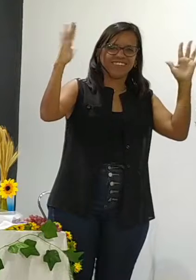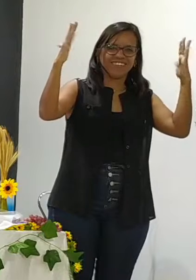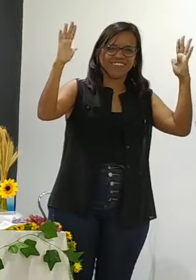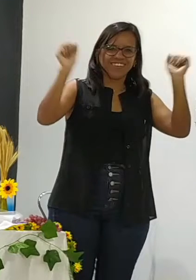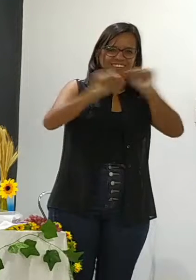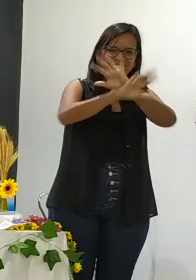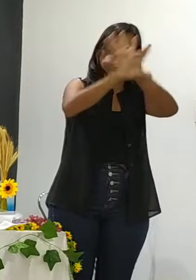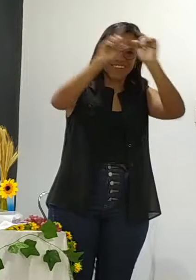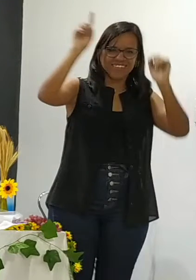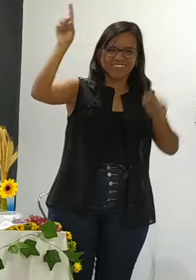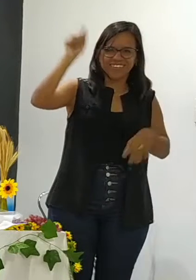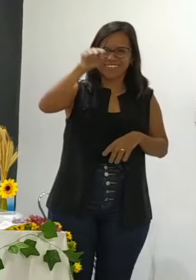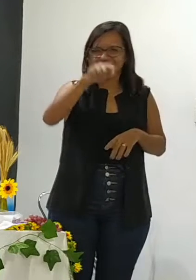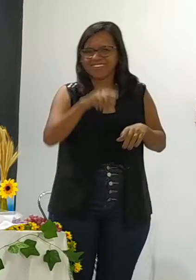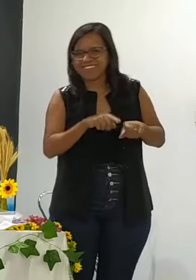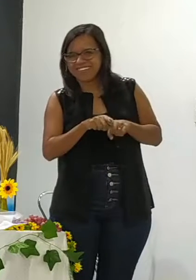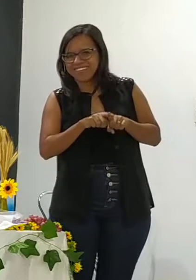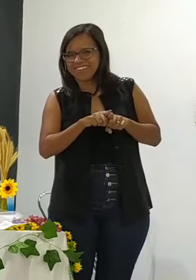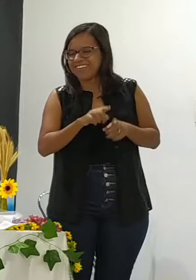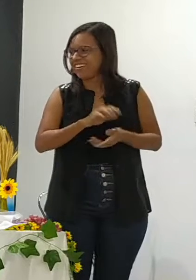Deus.